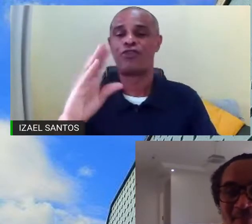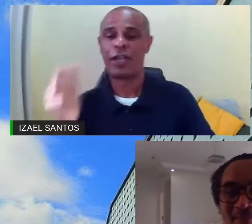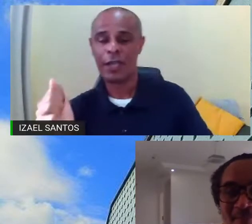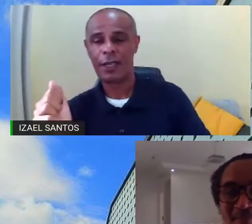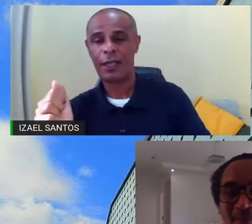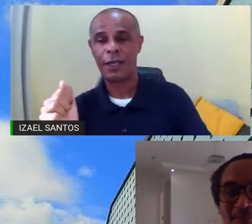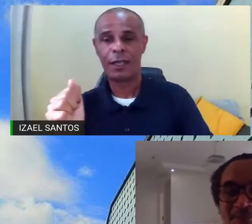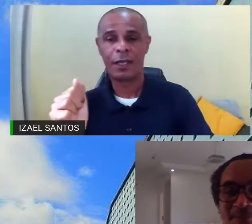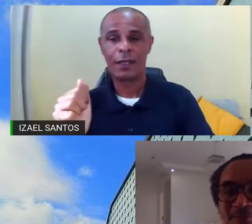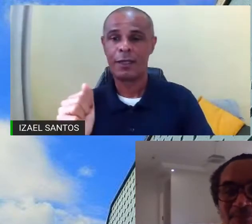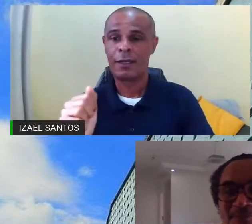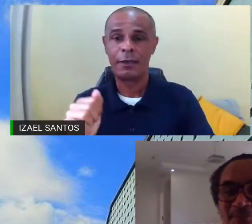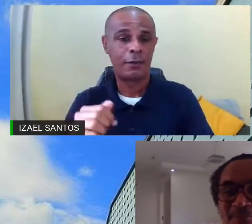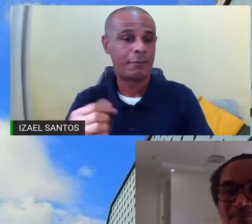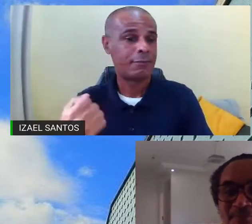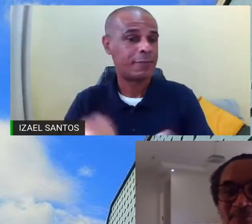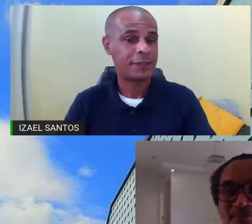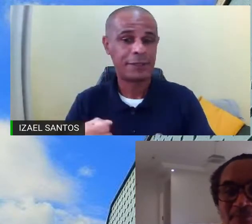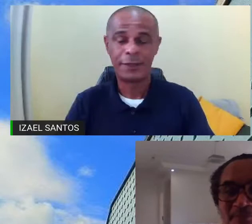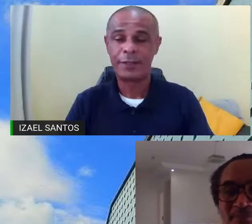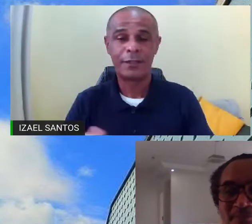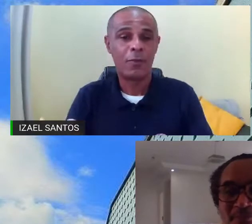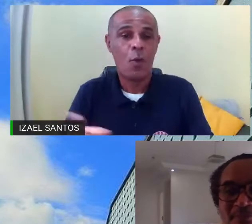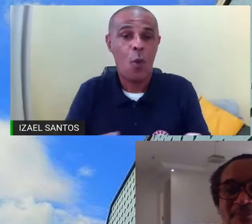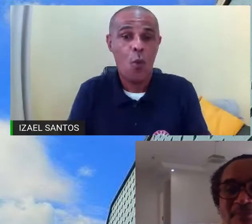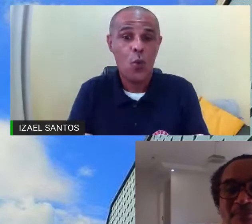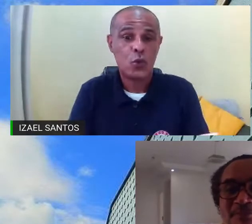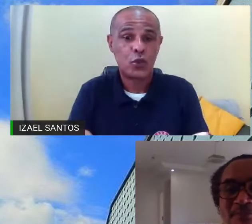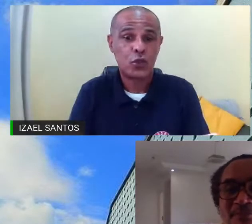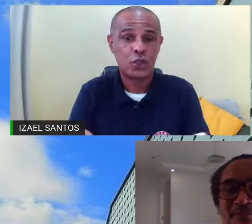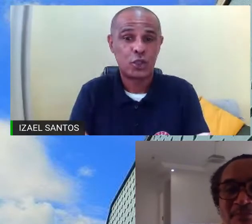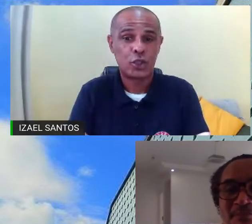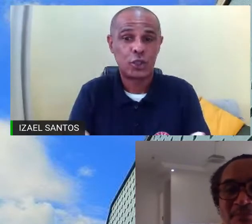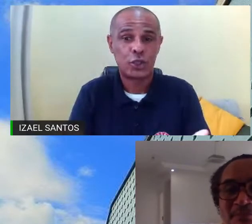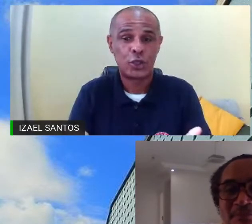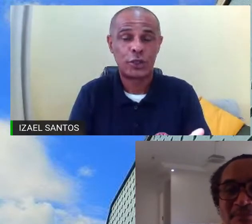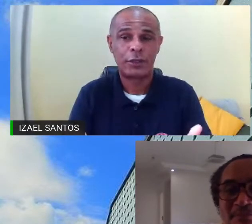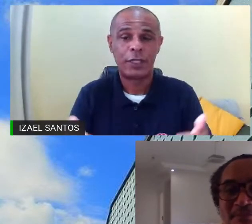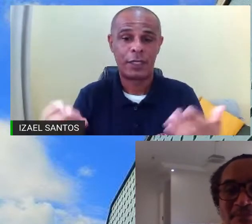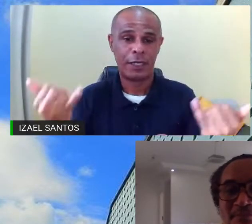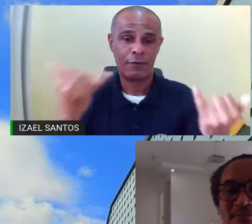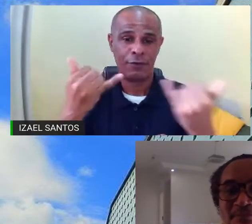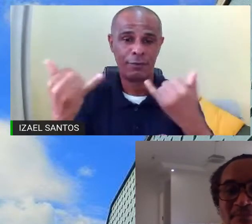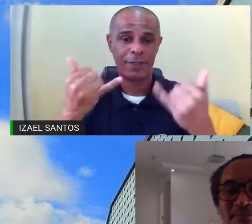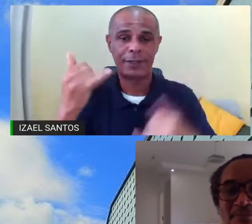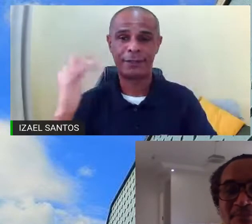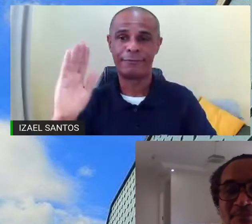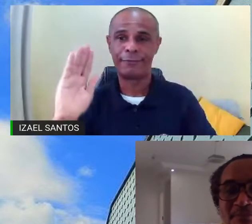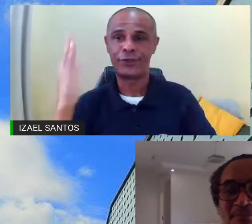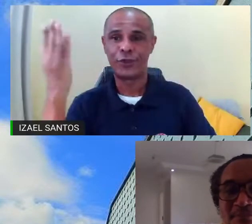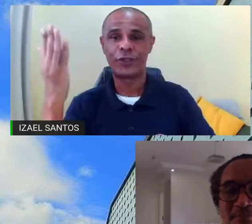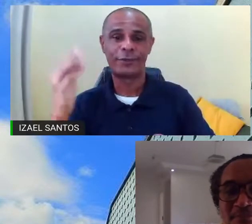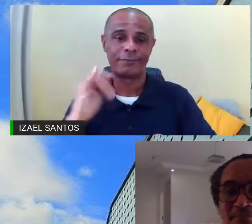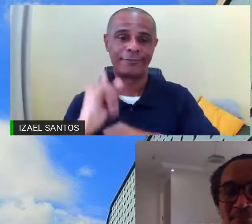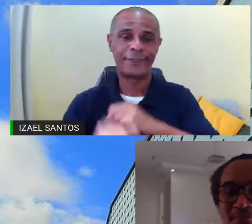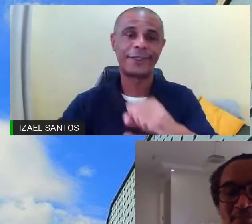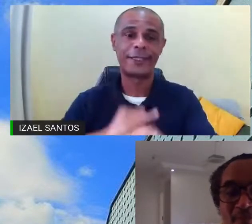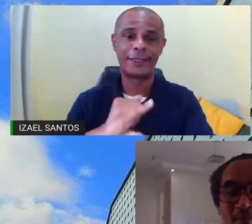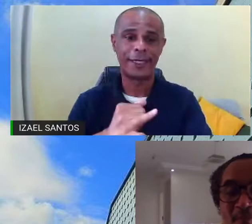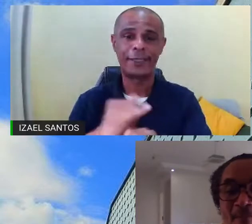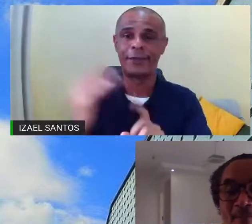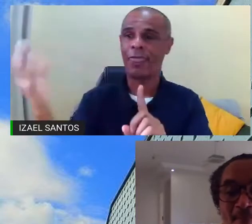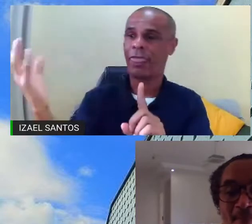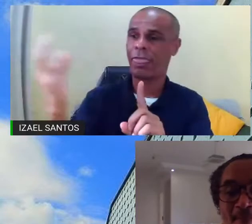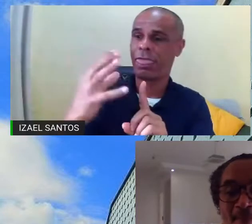da cultura midiática, das fake news, ou então apenas de uma troca de